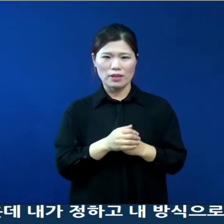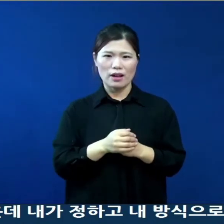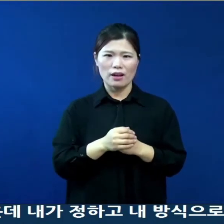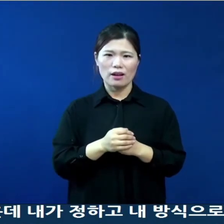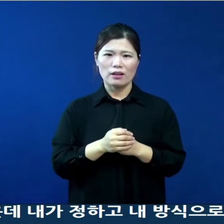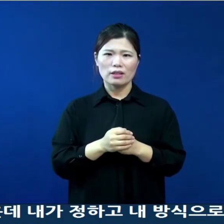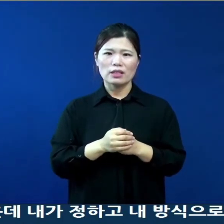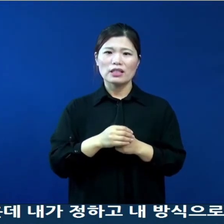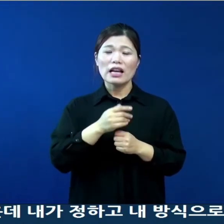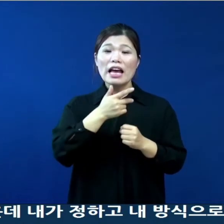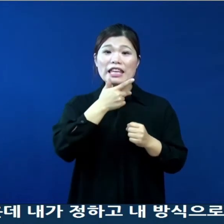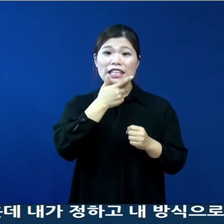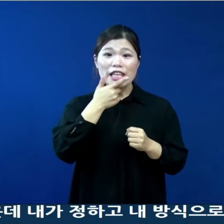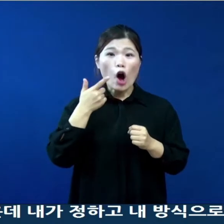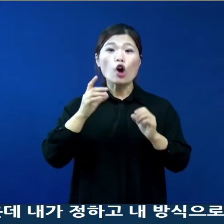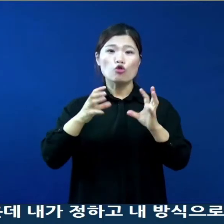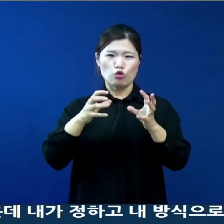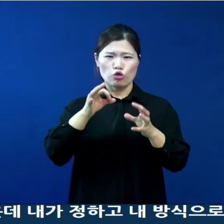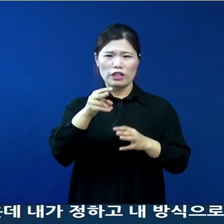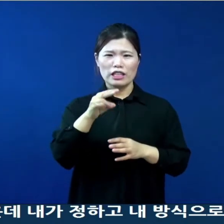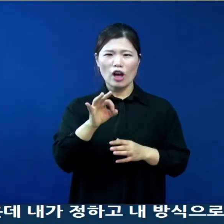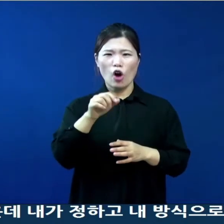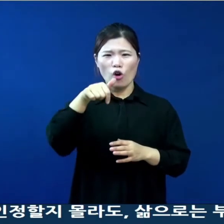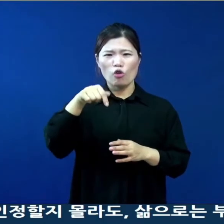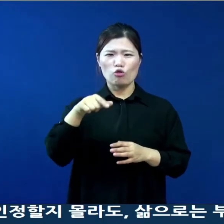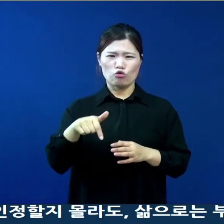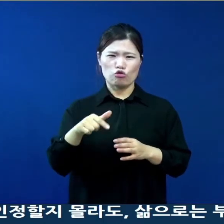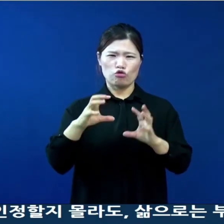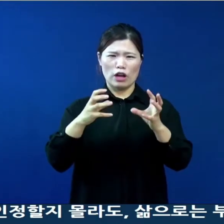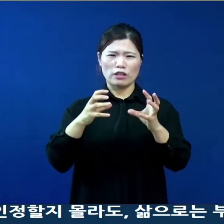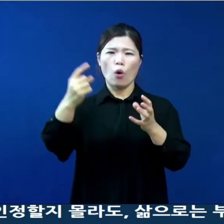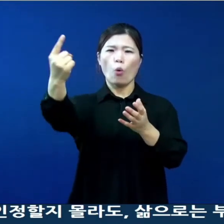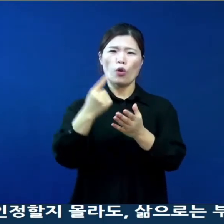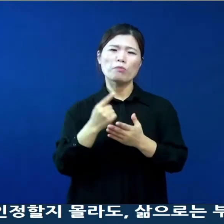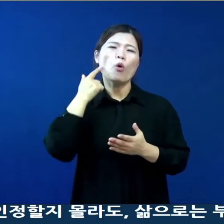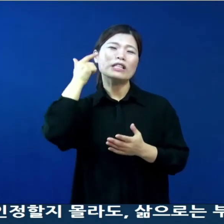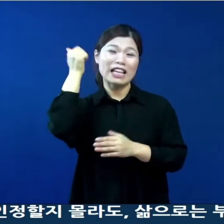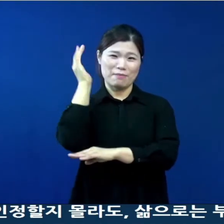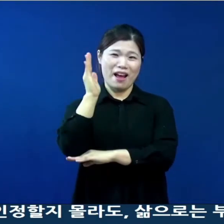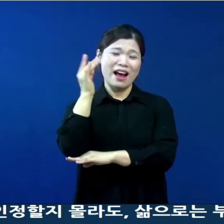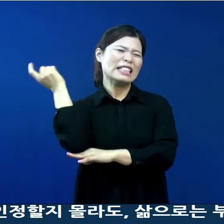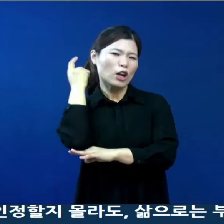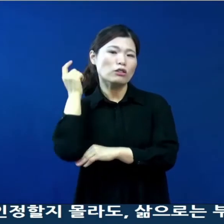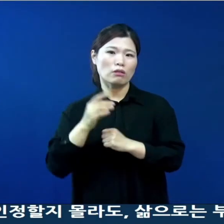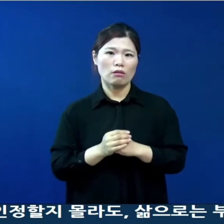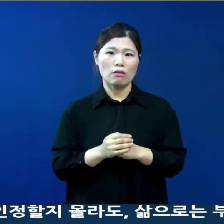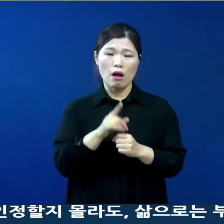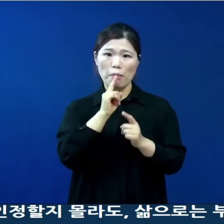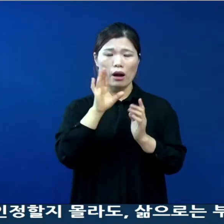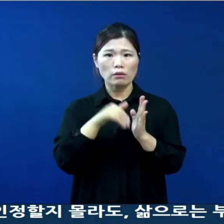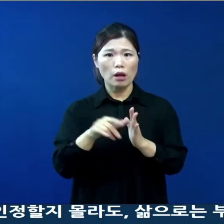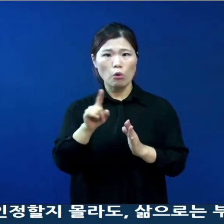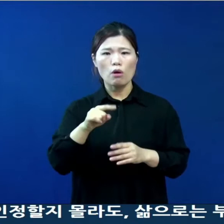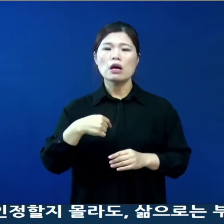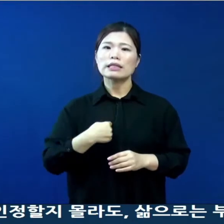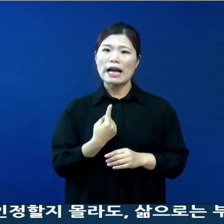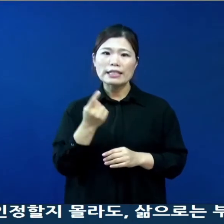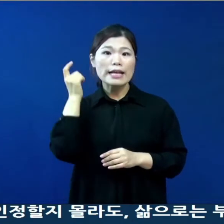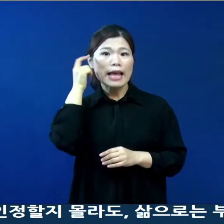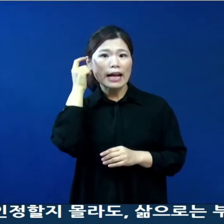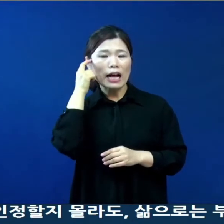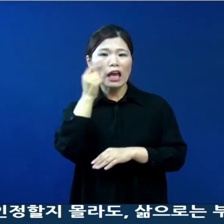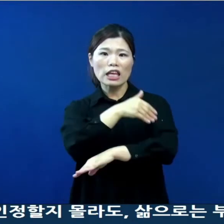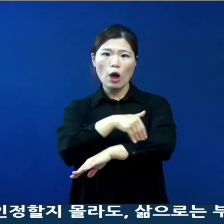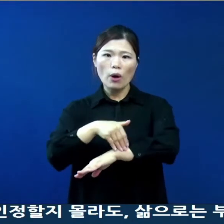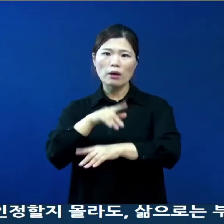영국에서 오신 어떤 목사님의 말씀을 들을 수 있는 기회가 있었는데요, 그 목사님이 말끝마다 자신의 계획과 자신의 생각을